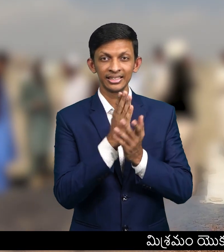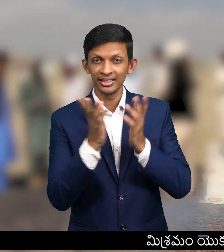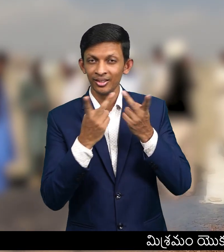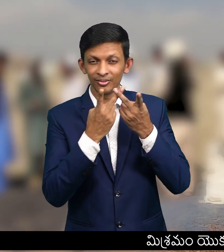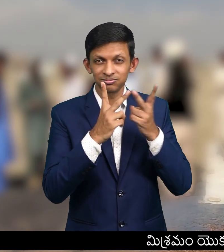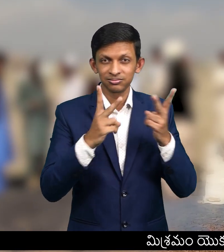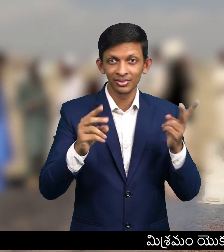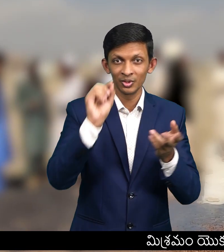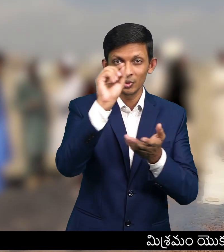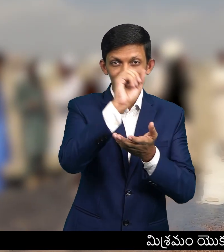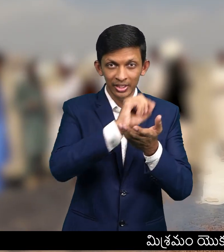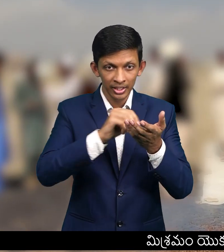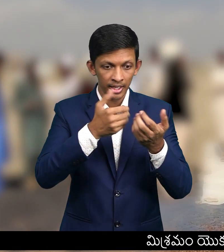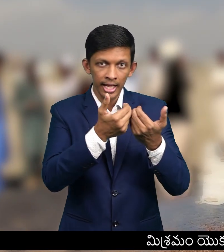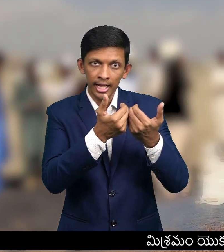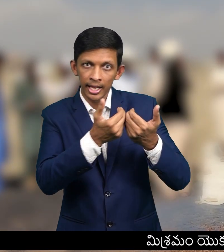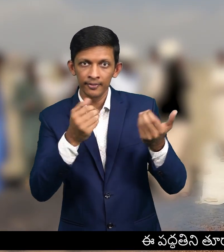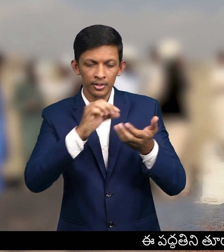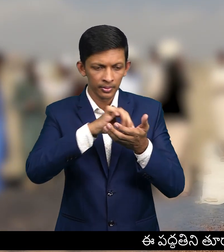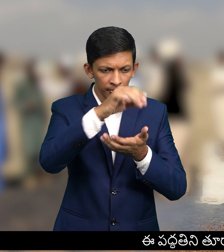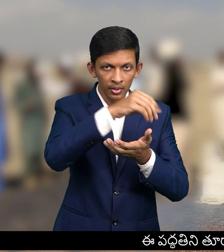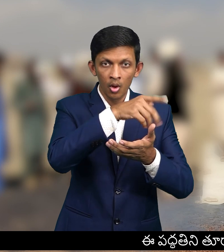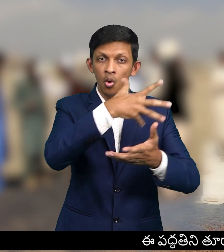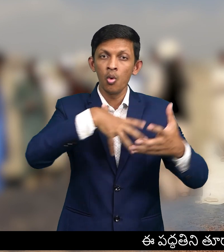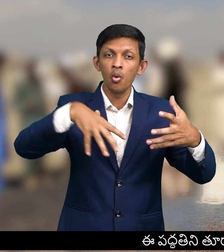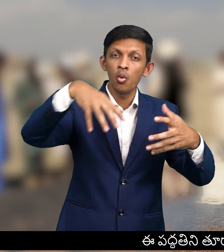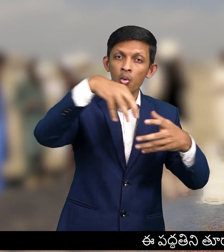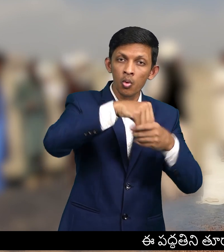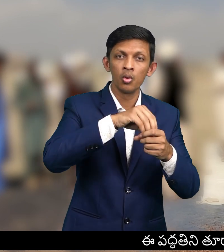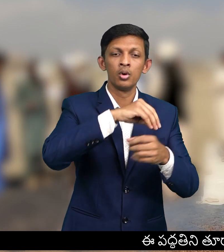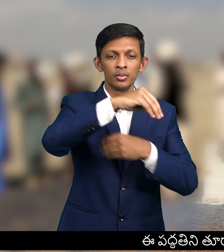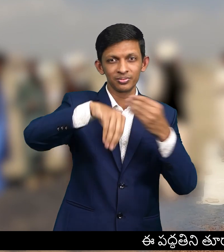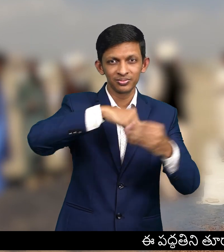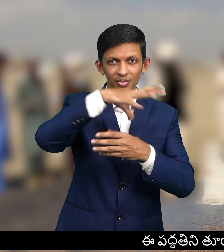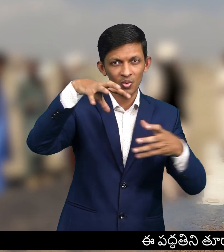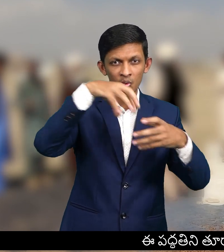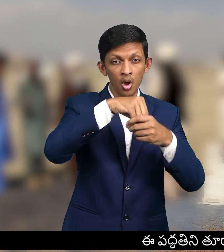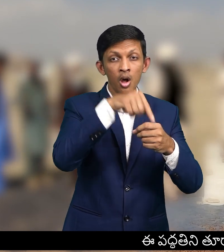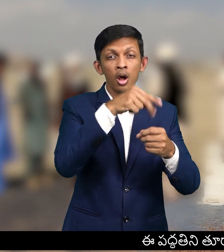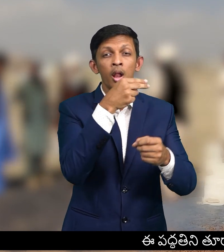మిశ్రమం యొక్క భాగాలను వేరు చేసే ఈ పద్ధతిని తూర్పార పట్టడం అంటారు.